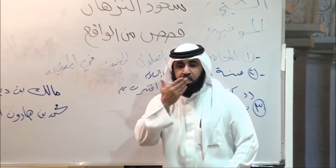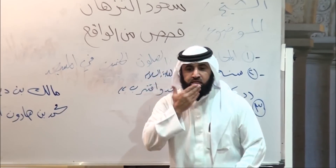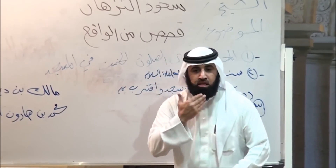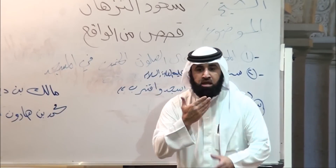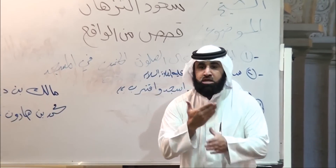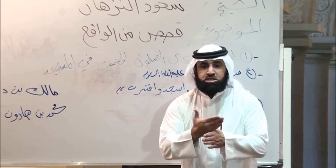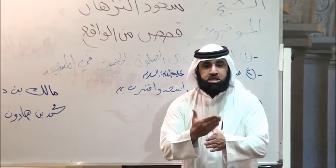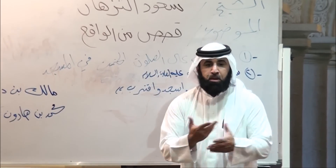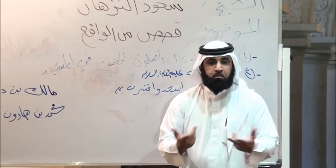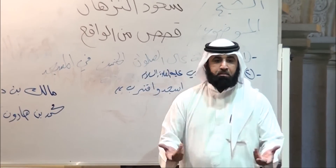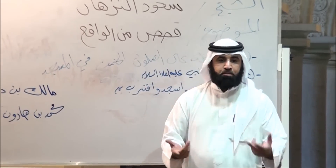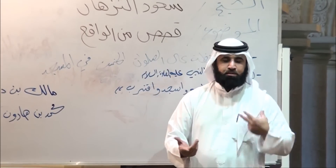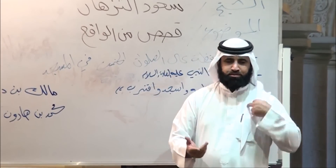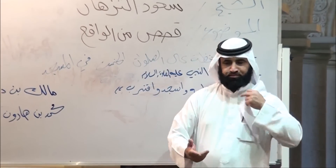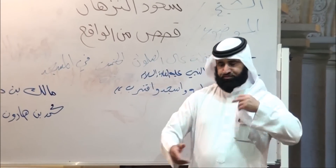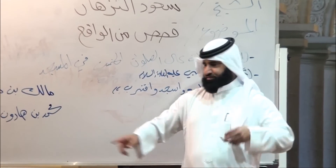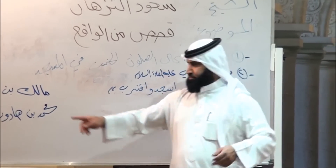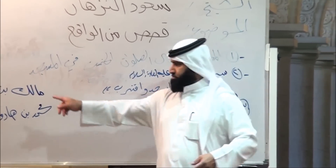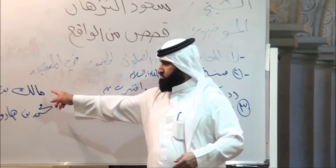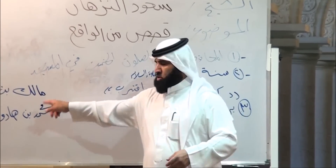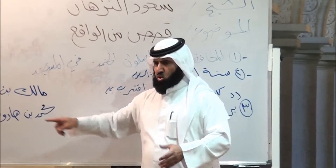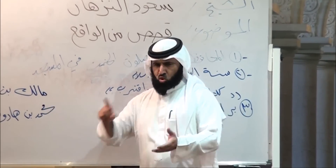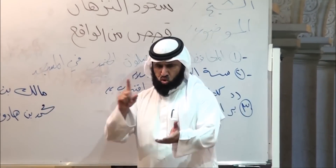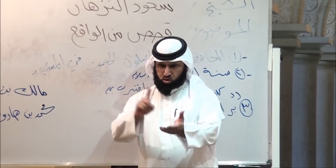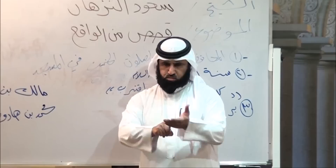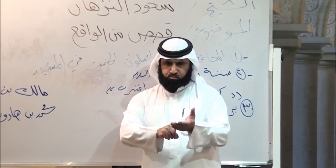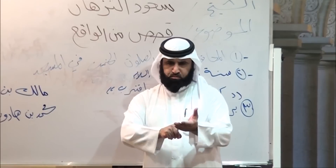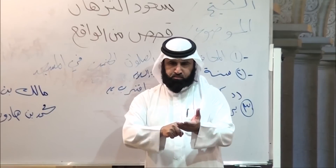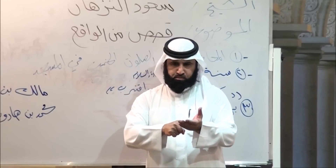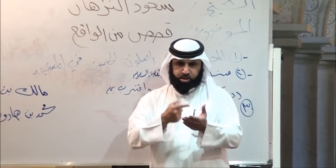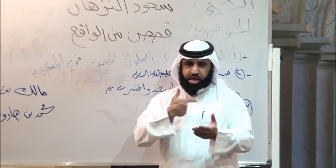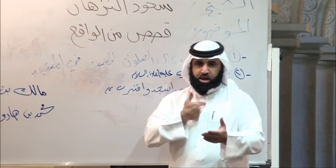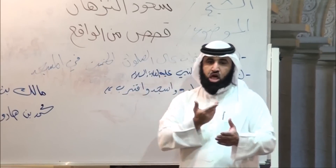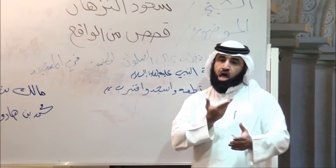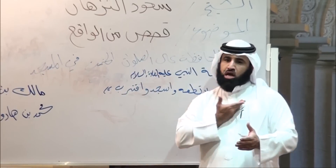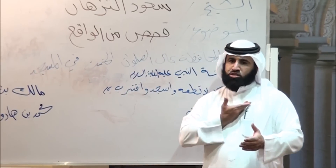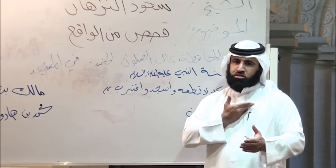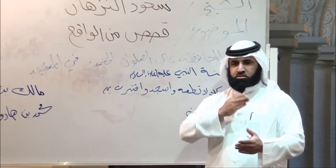قال إني رأيت في الحج رؤيا، منام، حلم.